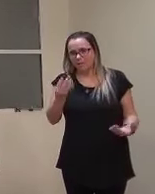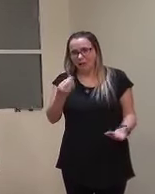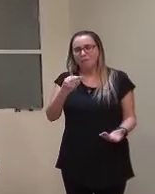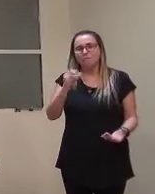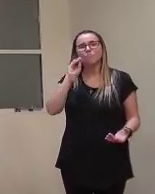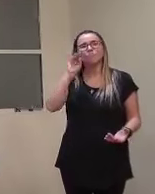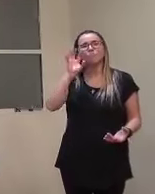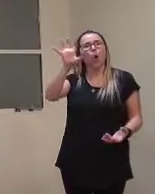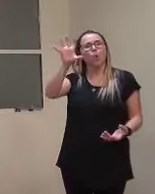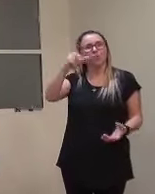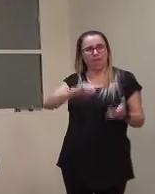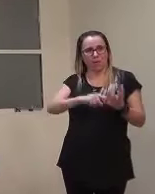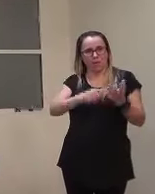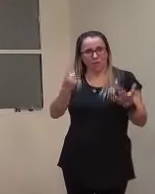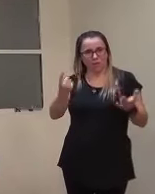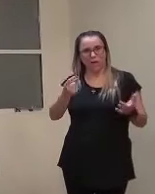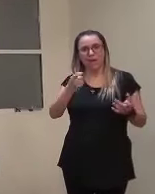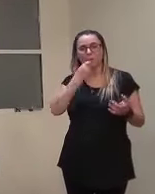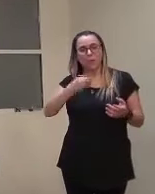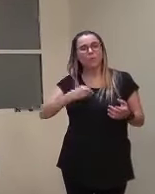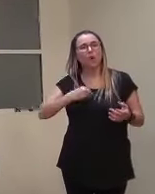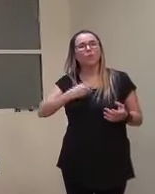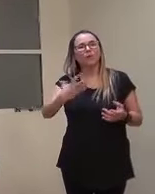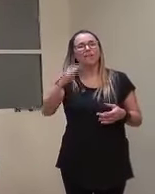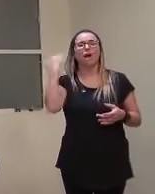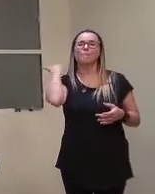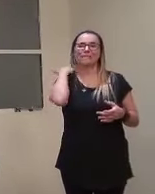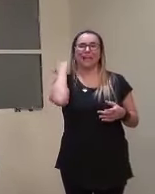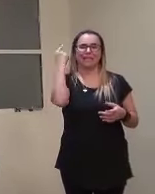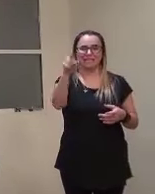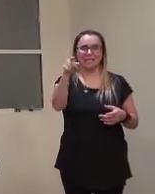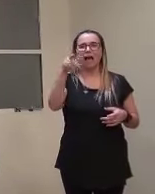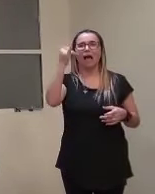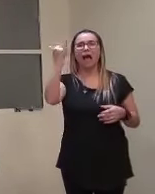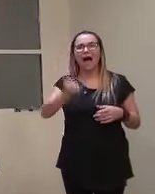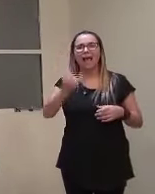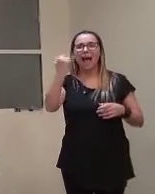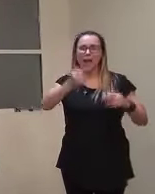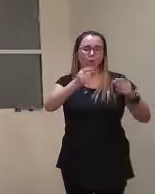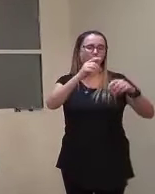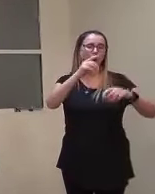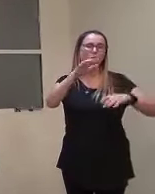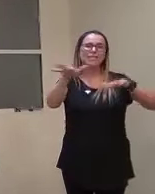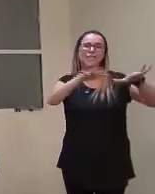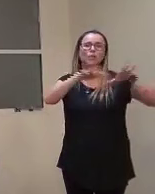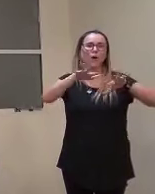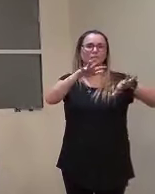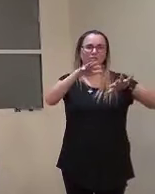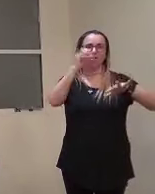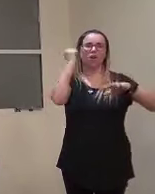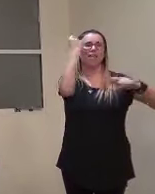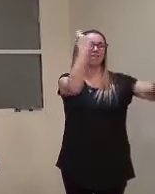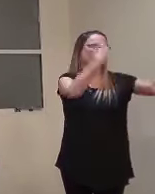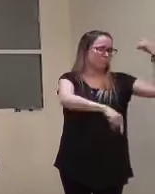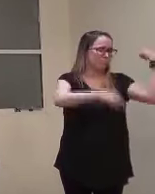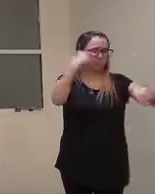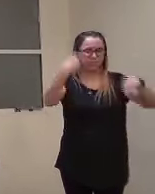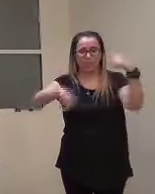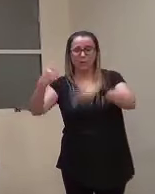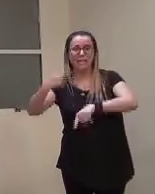aires en patas que también se cruzan las desigualdades tremendas y